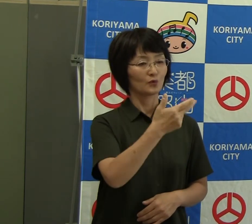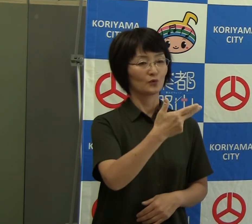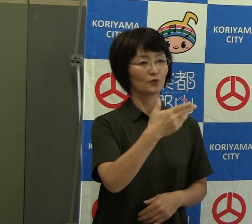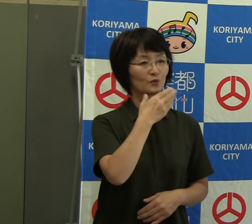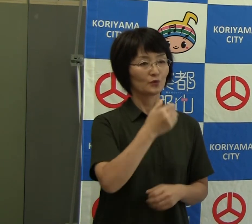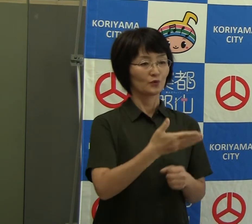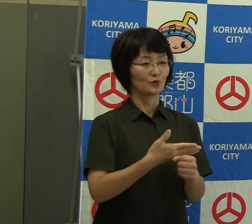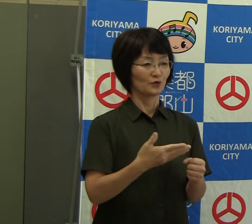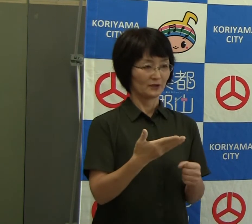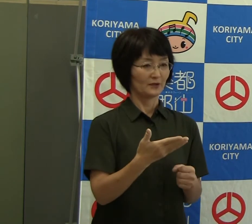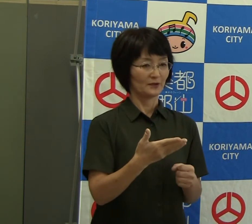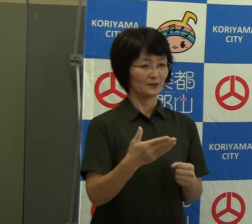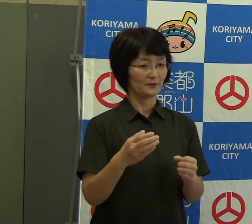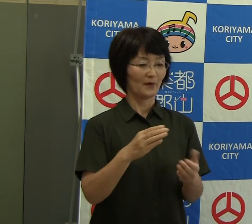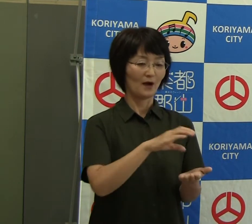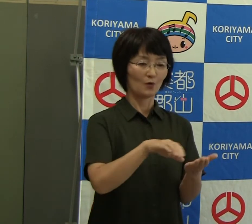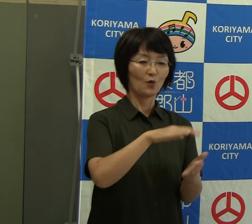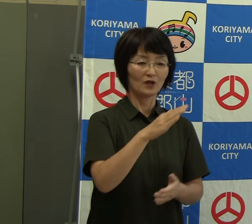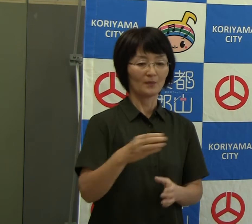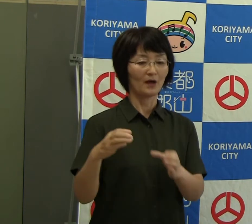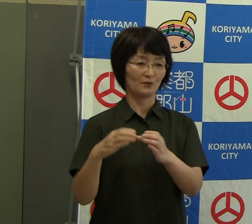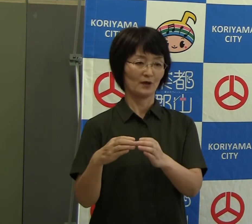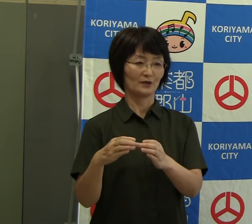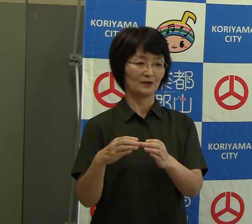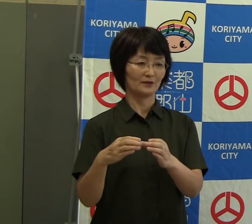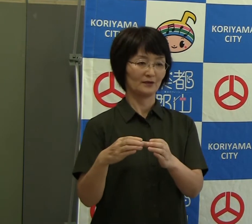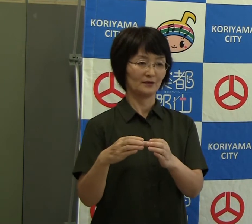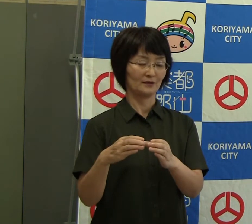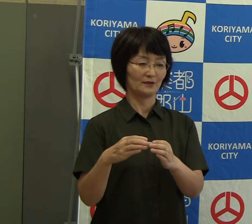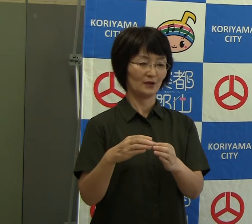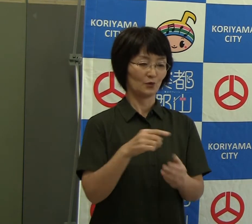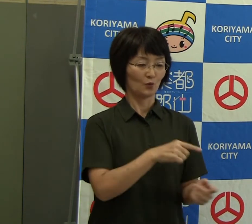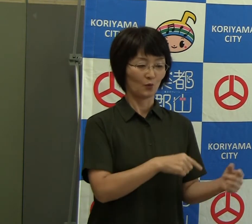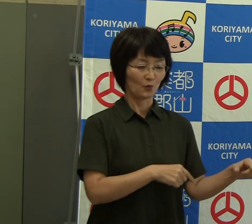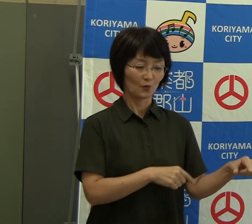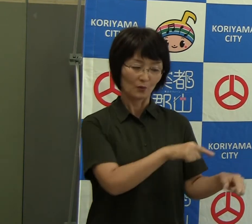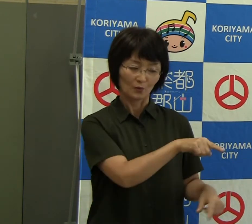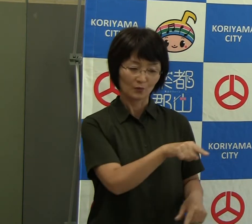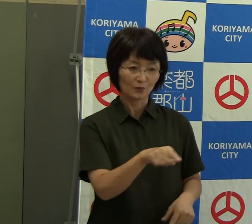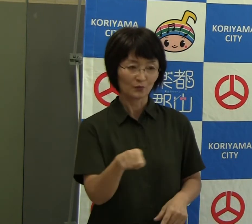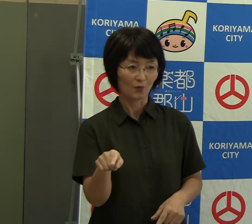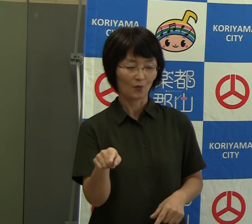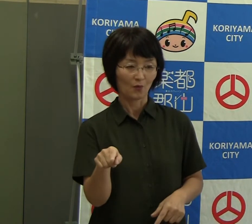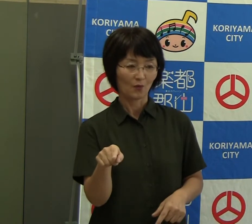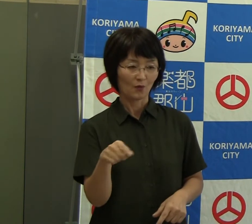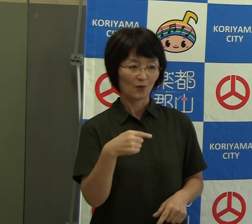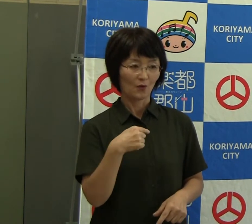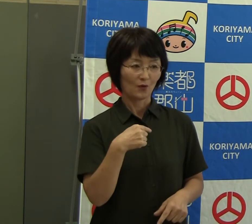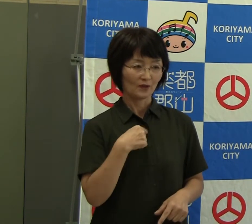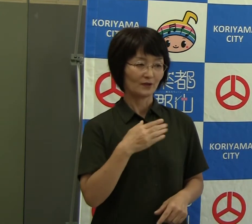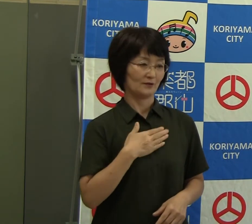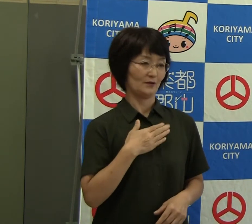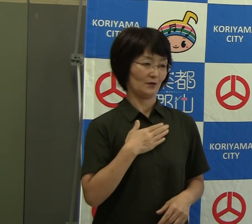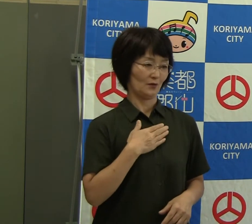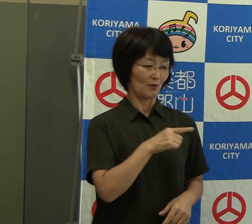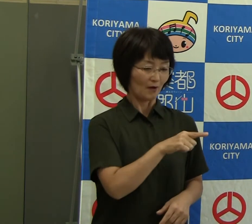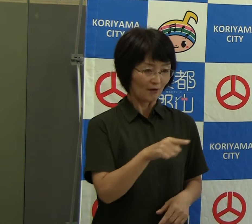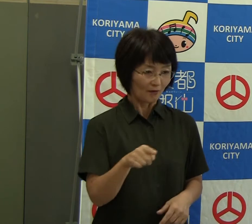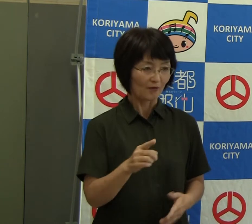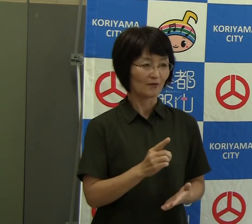郡山、いわきっていうなんかルートになっておりました。僕らはしてるのはその限りなんですけ